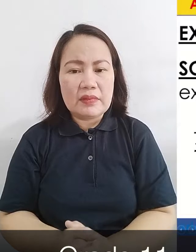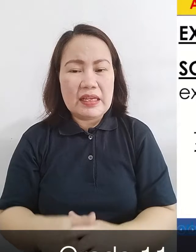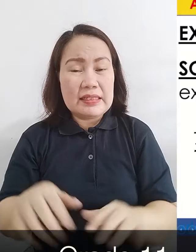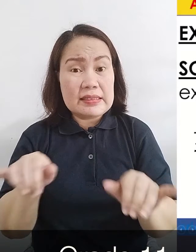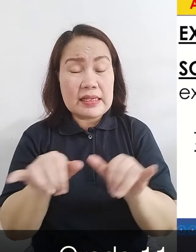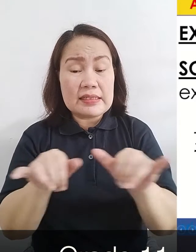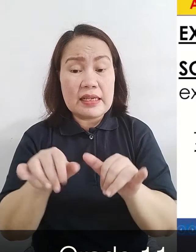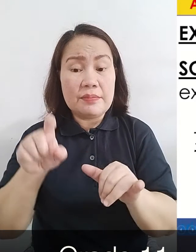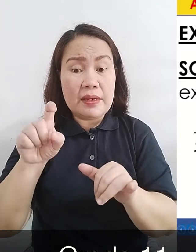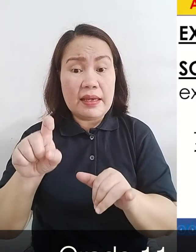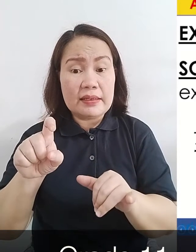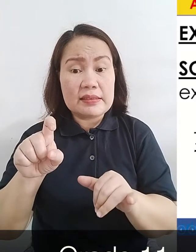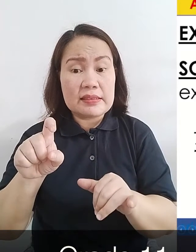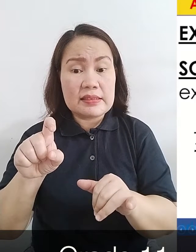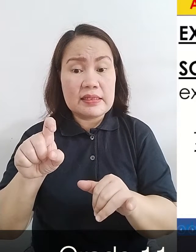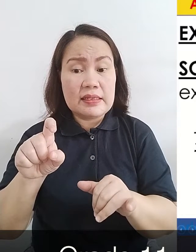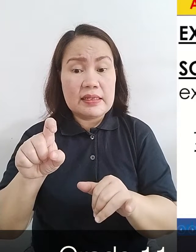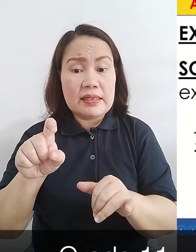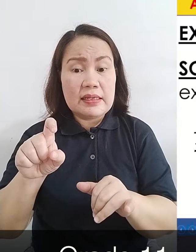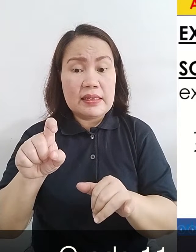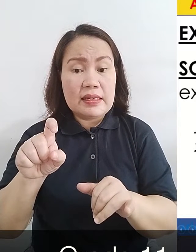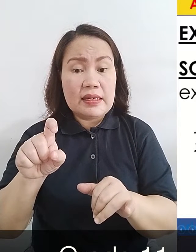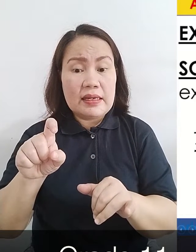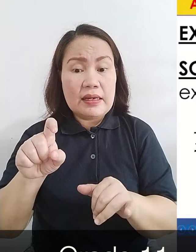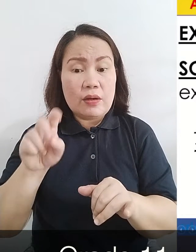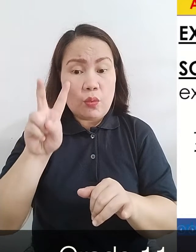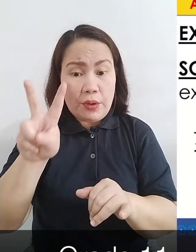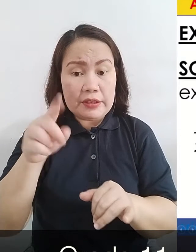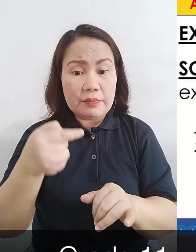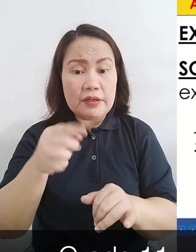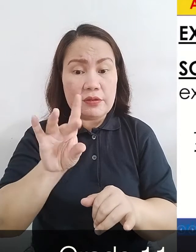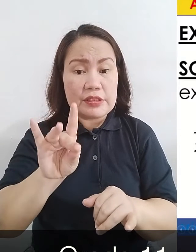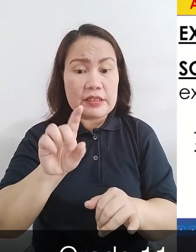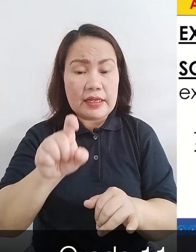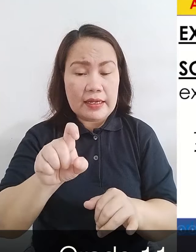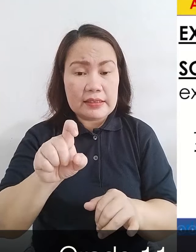X squared minus 8x plus 15